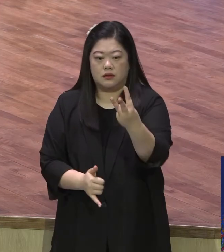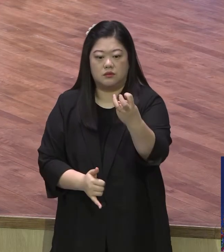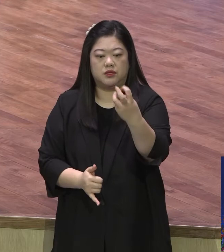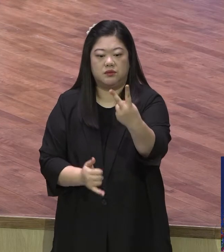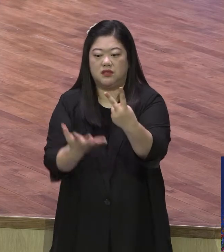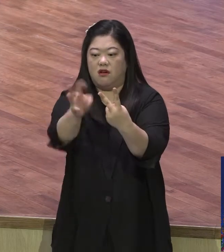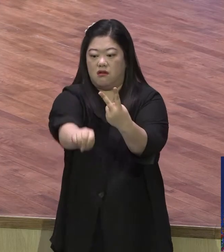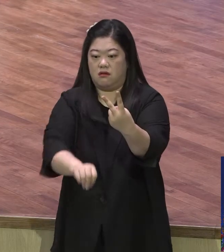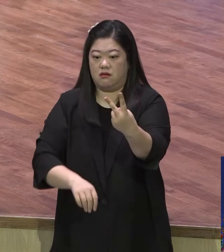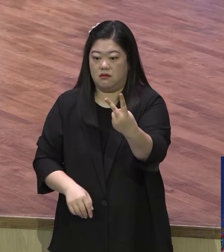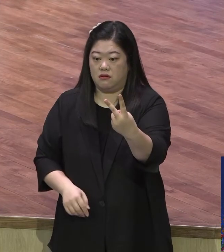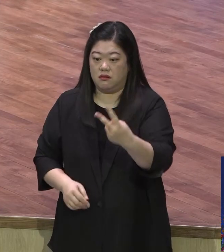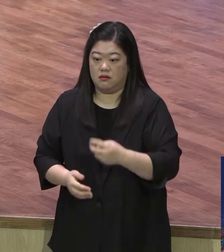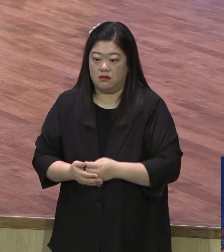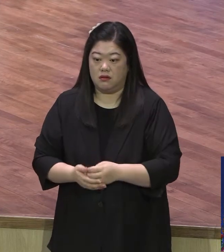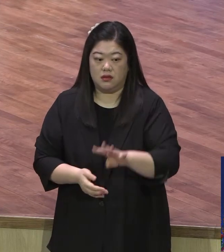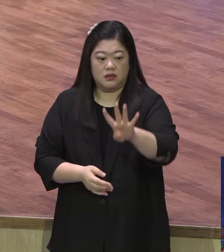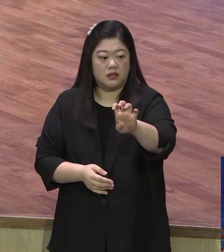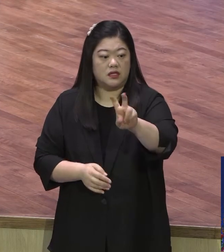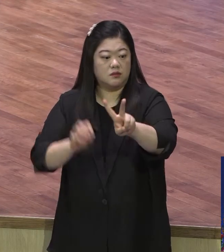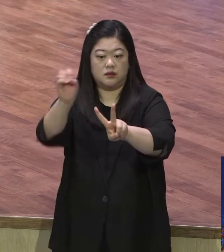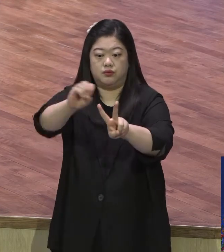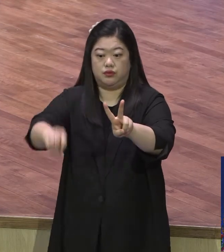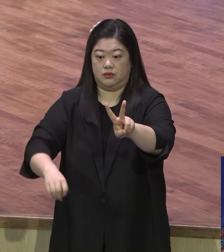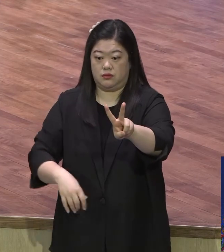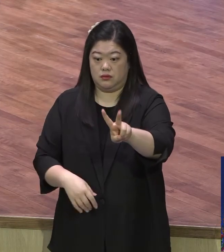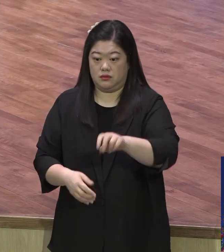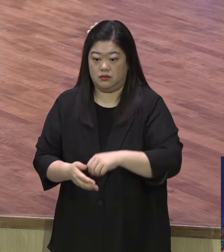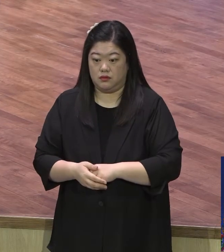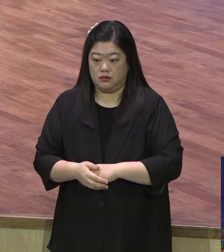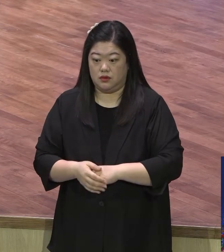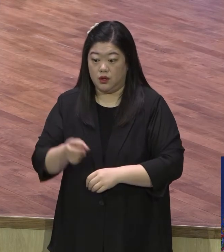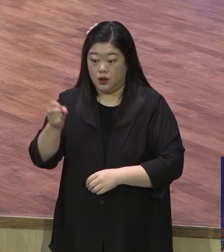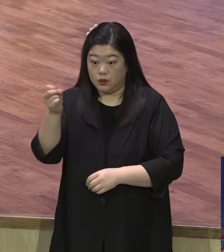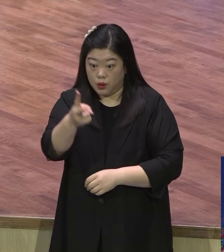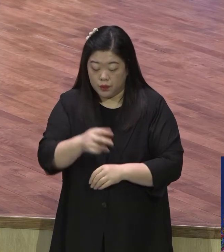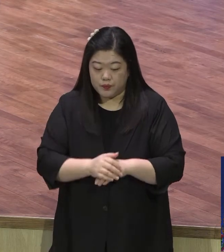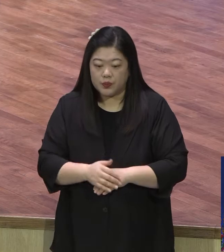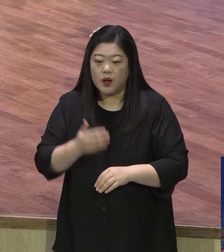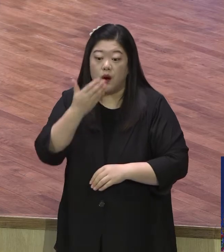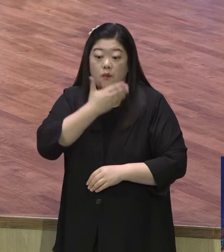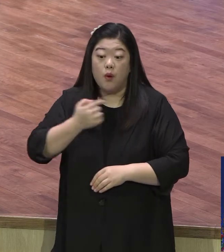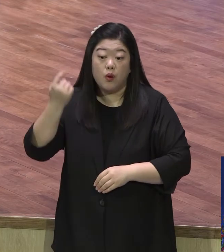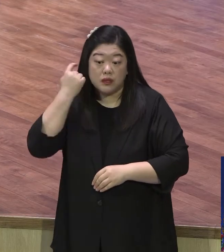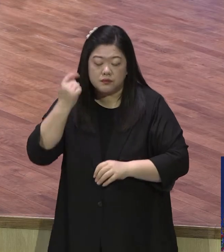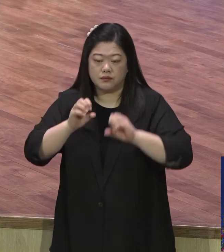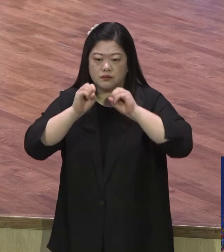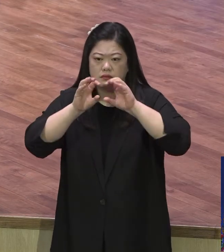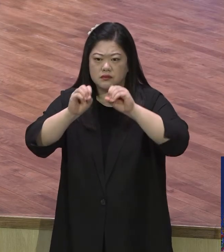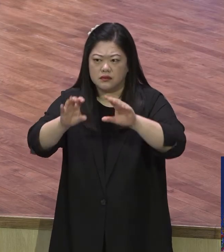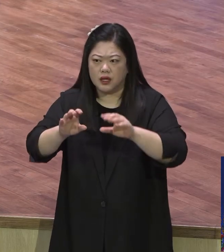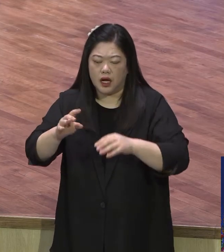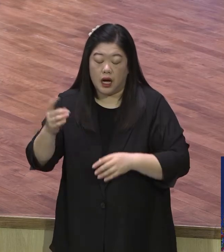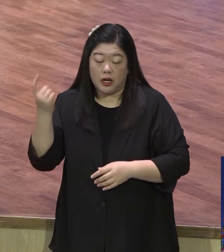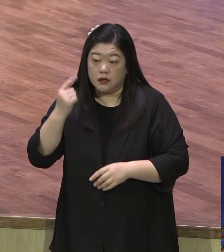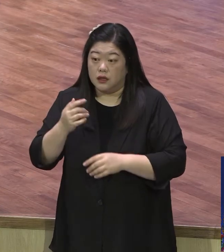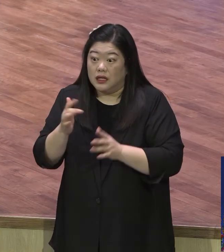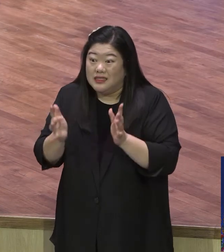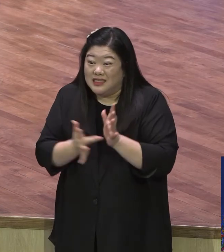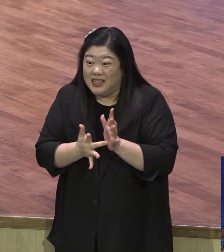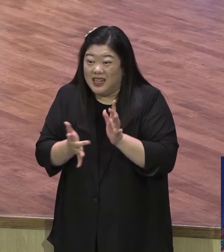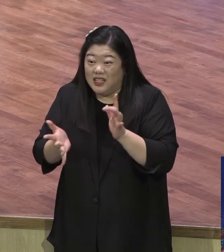그리고 보금화율이 0.1% 미만인 4,800 종족은 18억이래요. 각